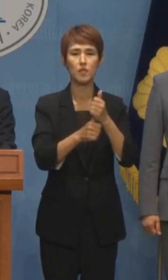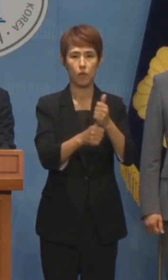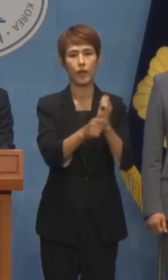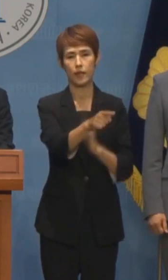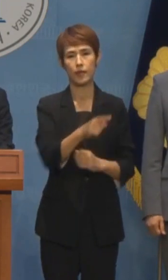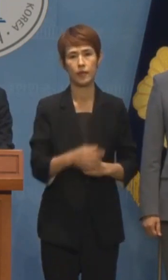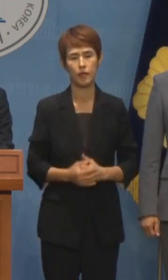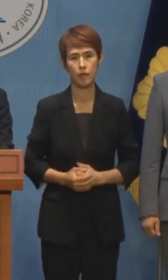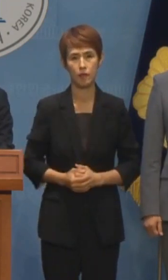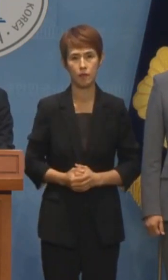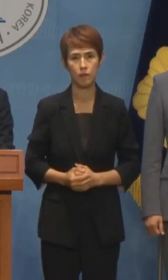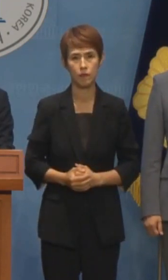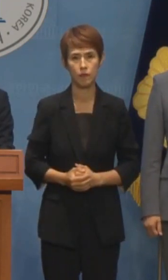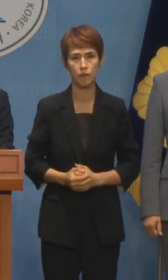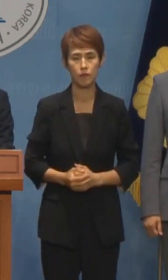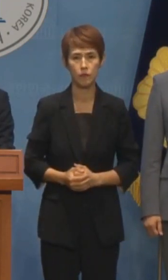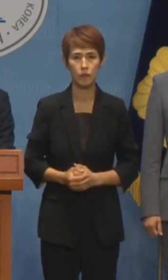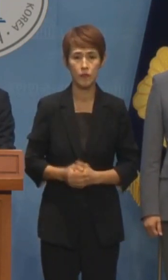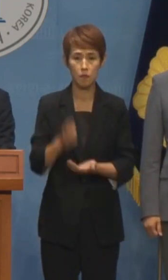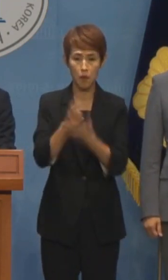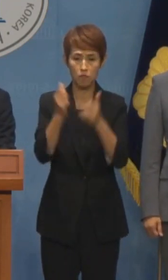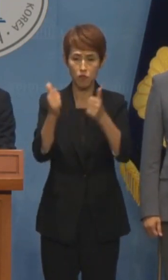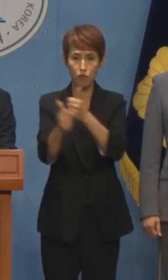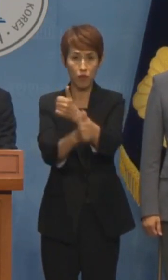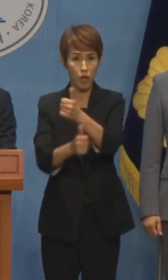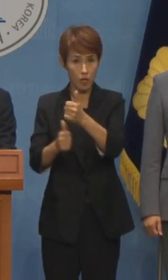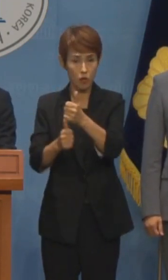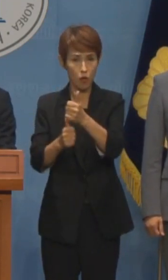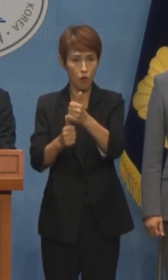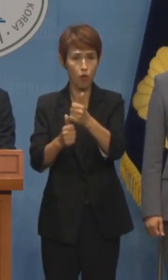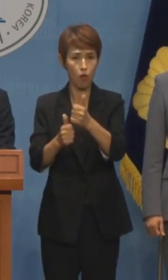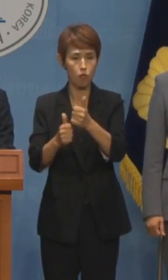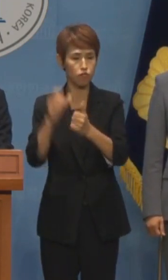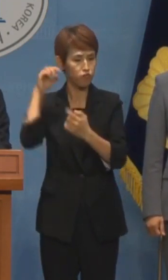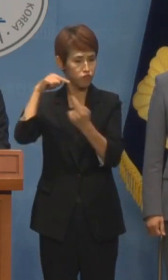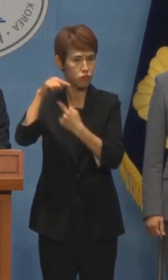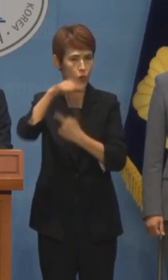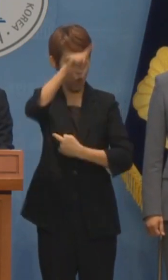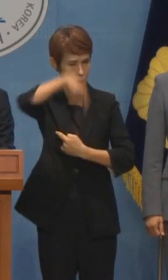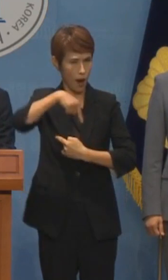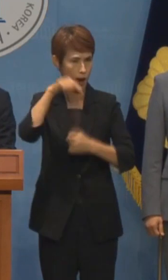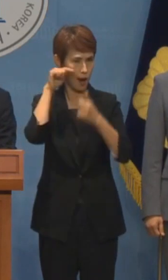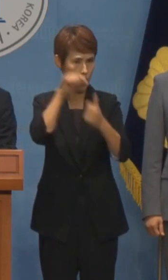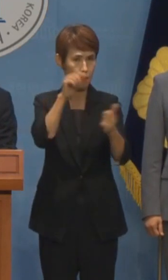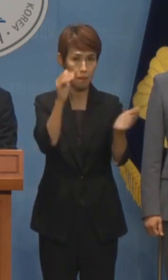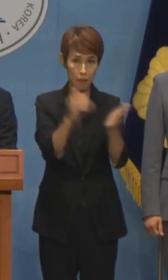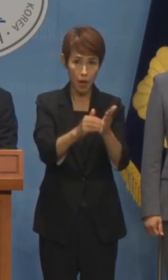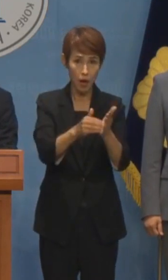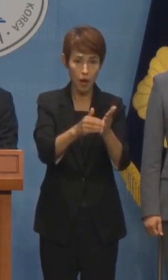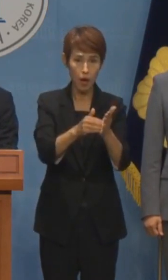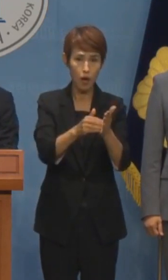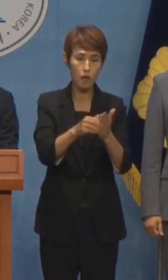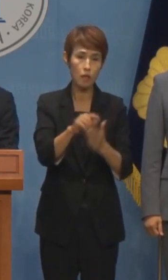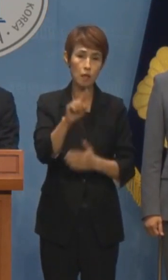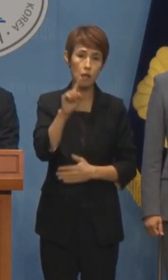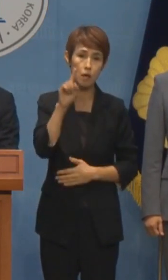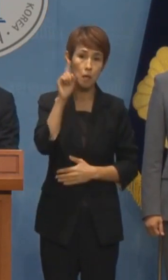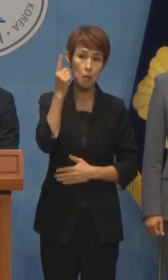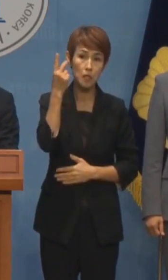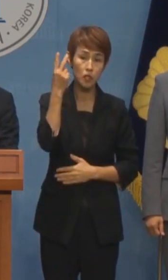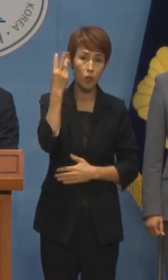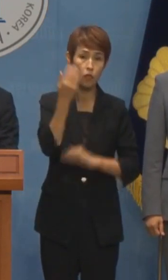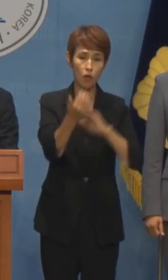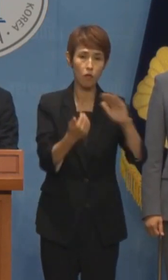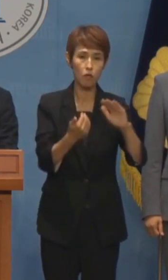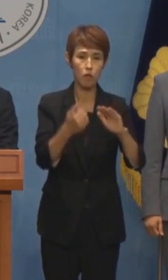행정관입니다. 이들은 법제사법위원회에서 출석 요구서를 보냈으나 출석 3일 전까지 불출석 사유서를